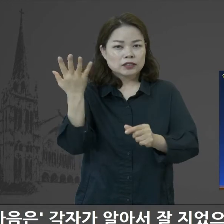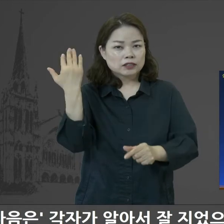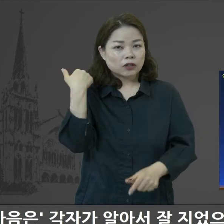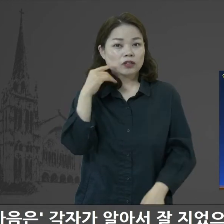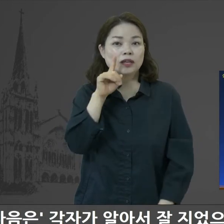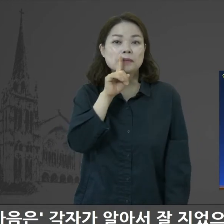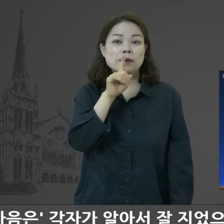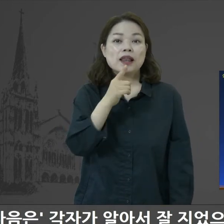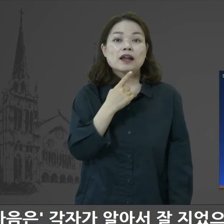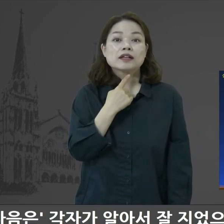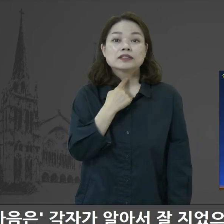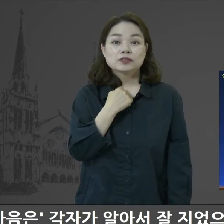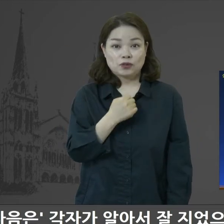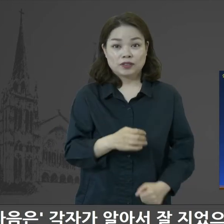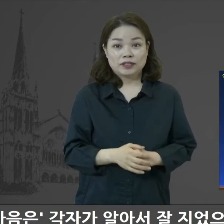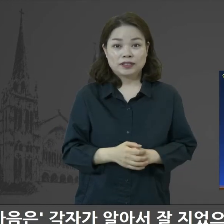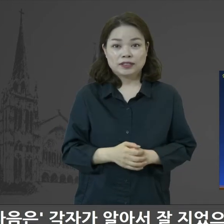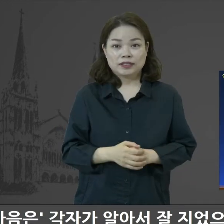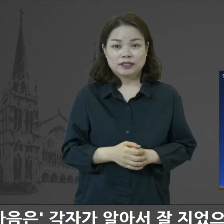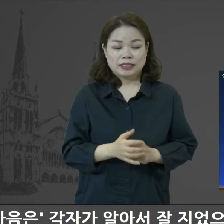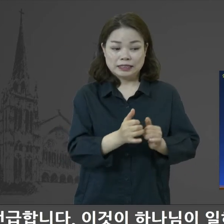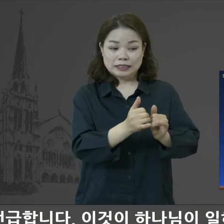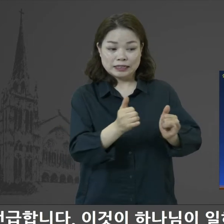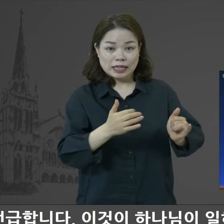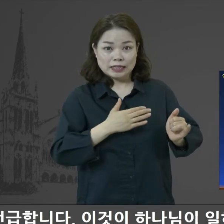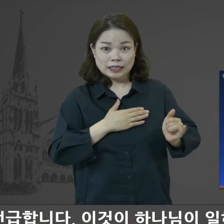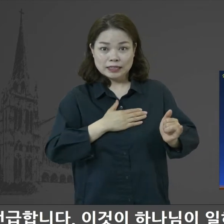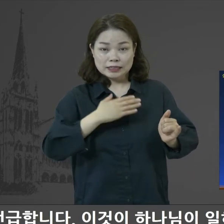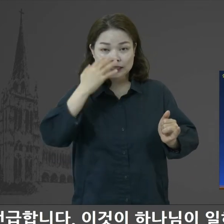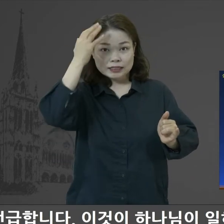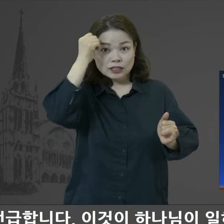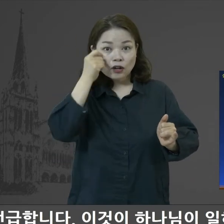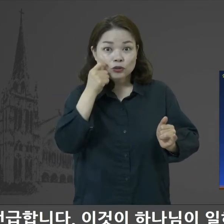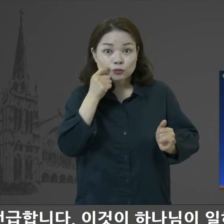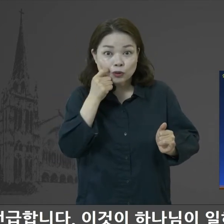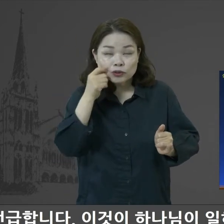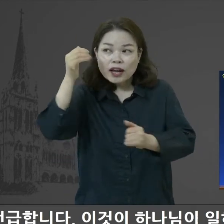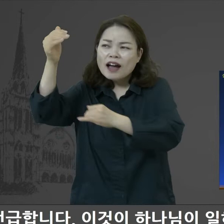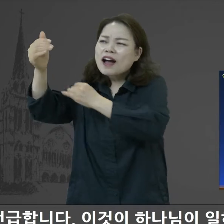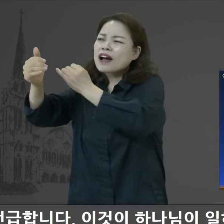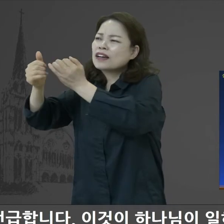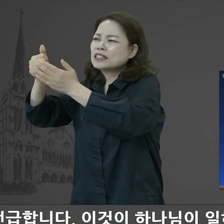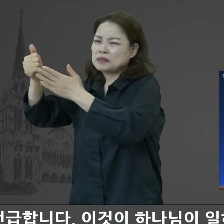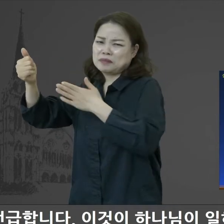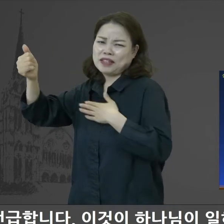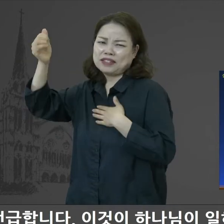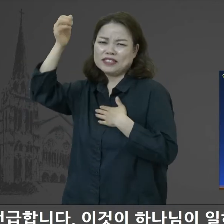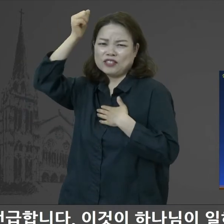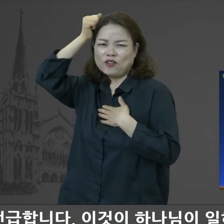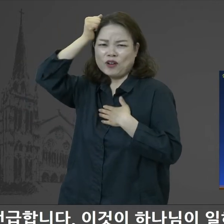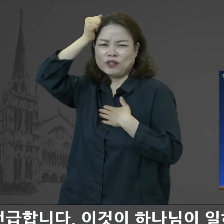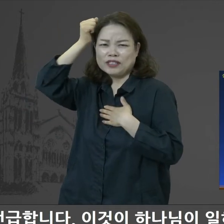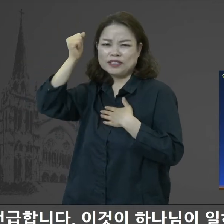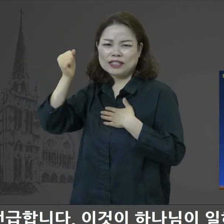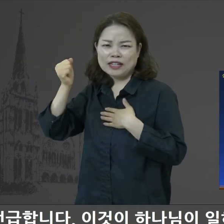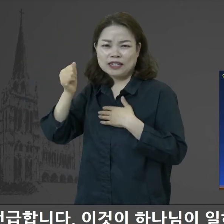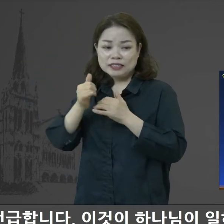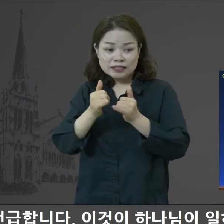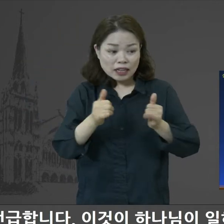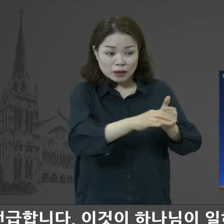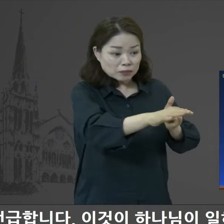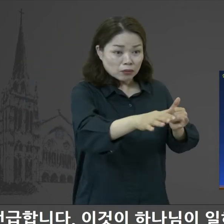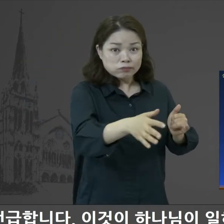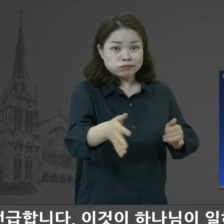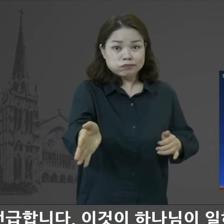여러분에게 소개한 적이 있는데, 사람들은 나를 기억하지 못해도 하나님은 나를 기억하신다. 사람들은